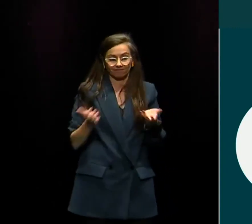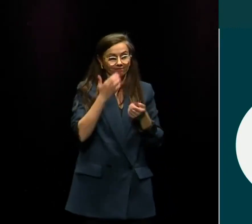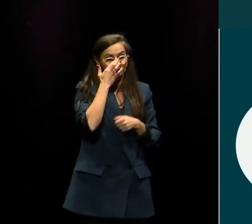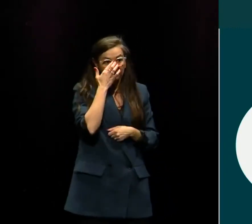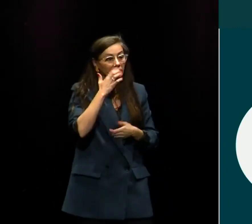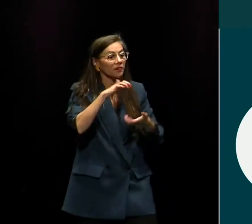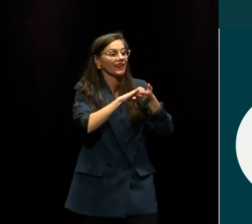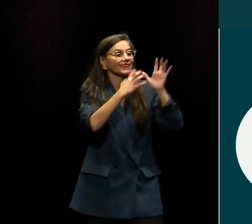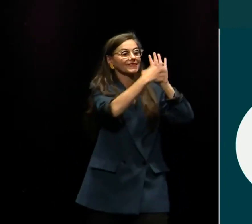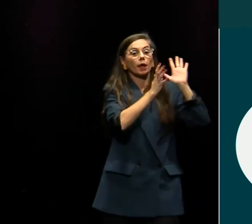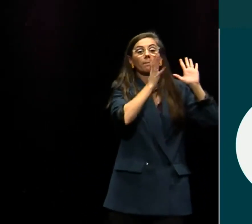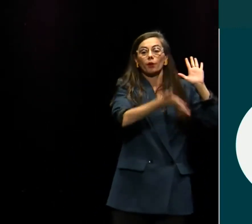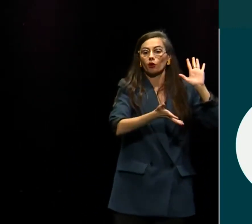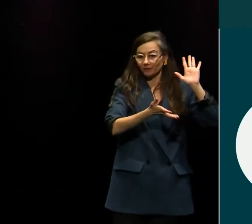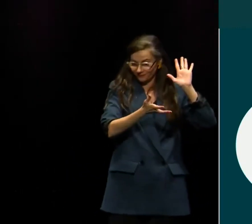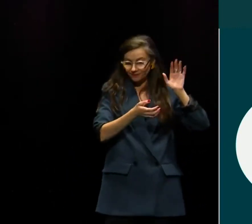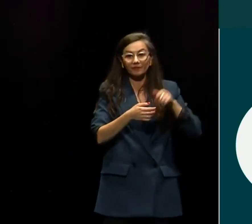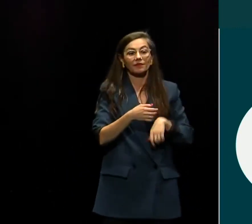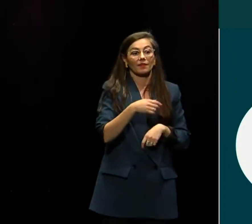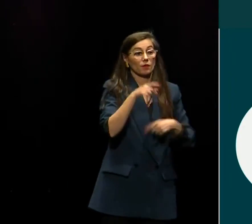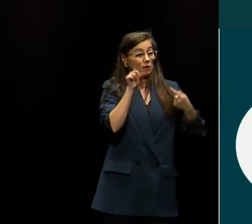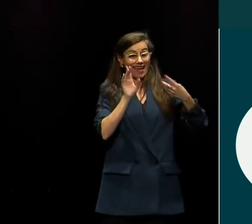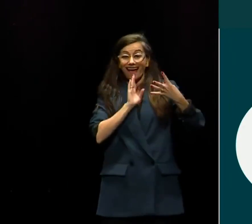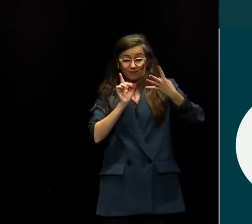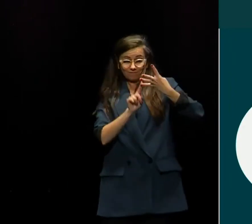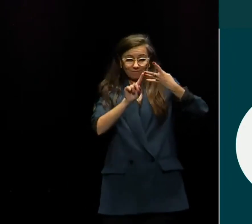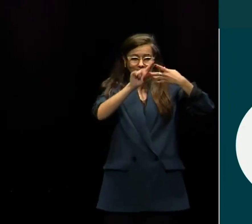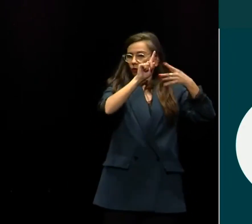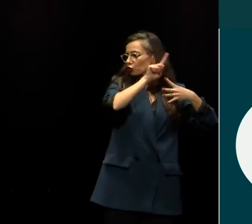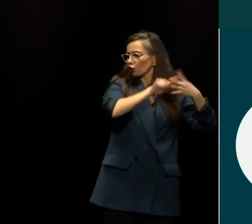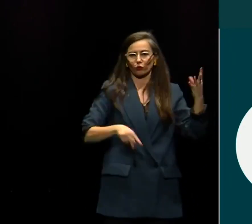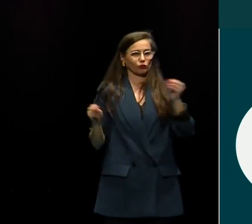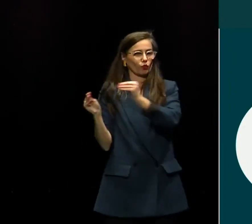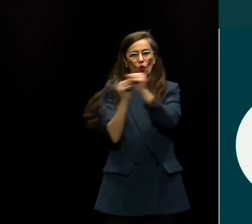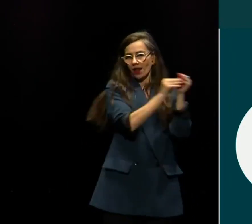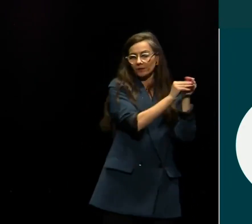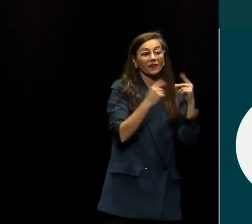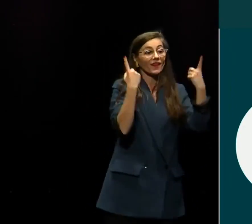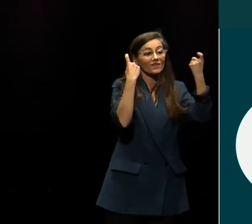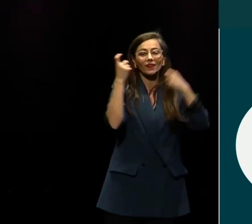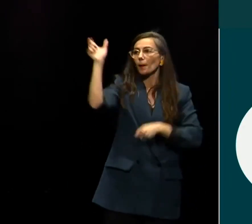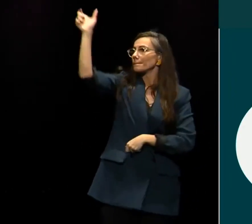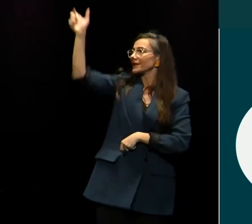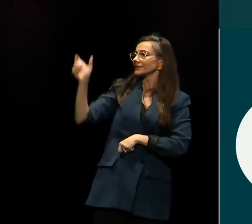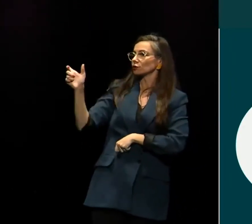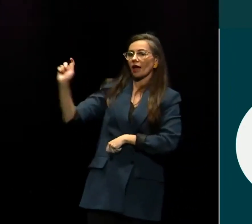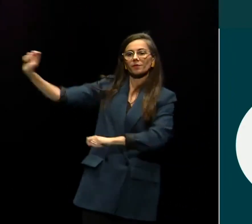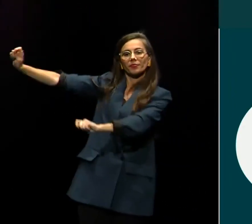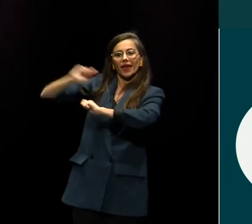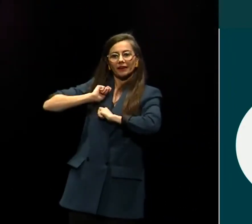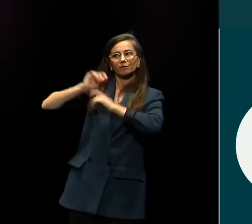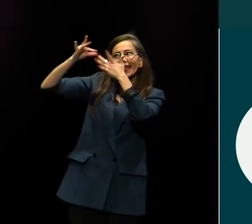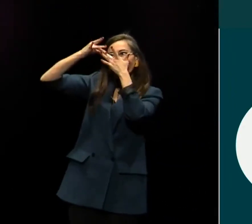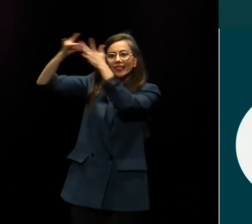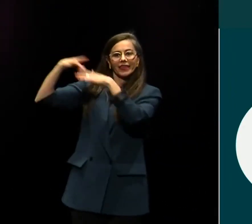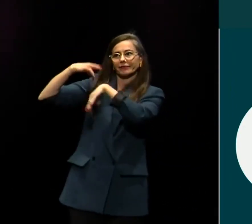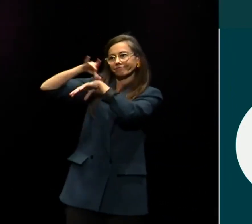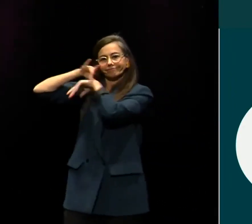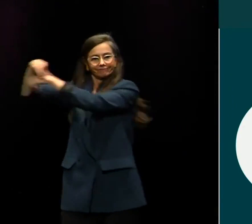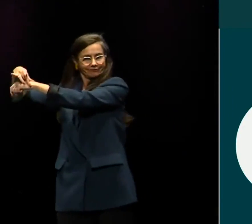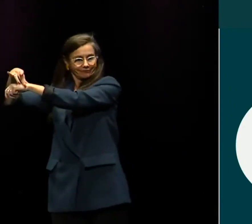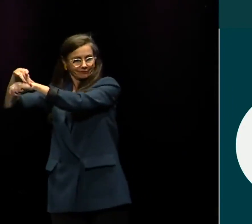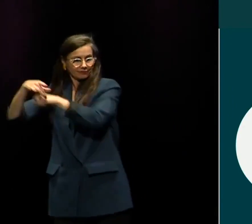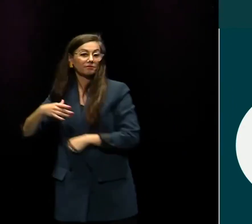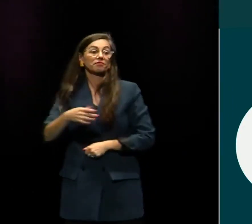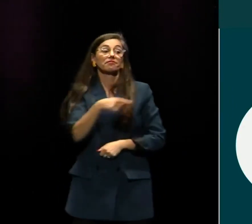posicionamiento fuera el mismo. Por eso pongo aquí el logo de la CNSE, porque también otra cosa en